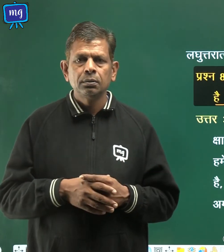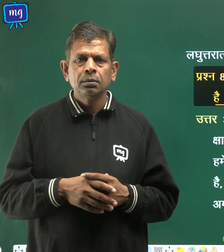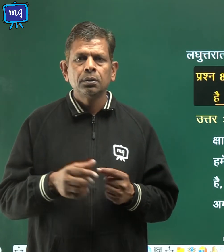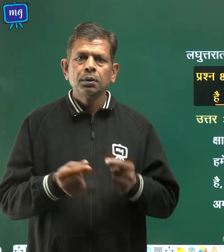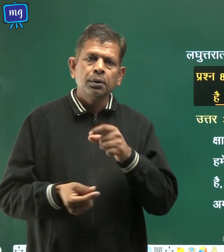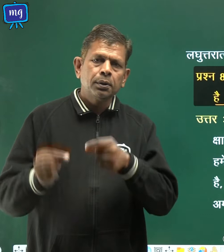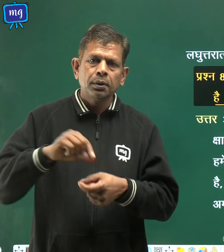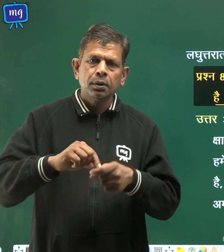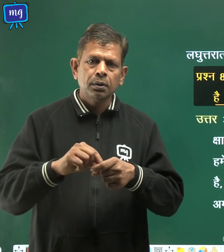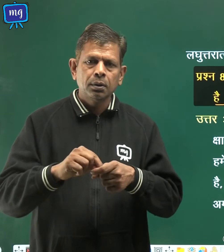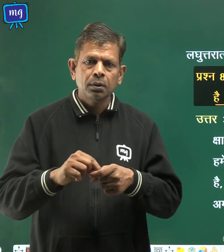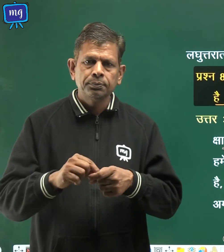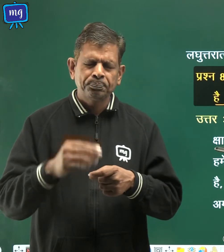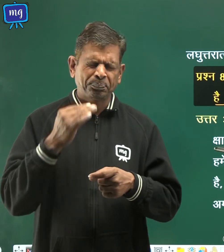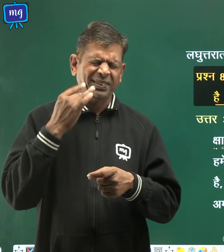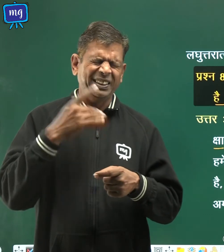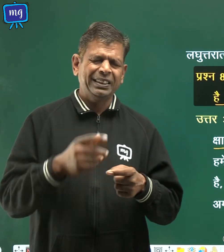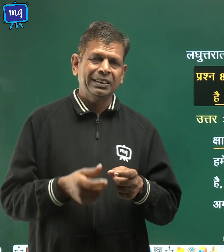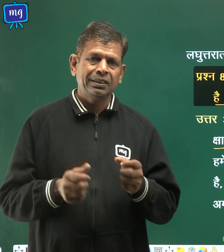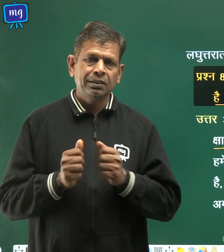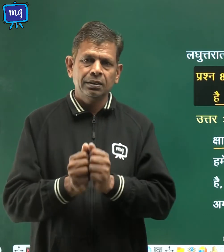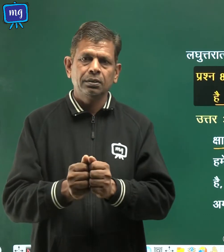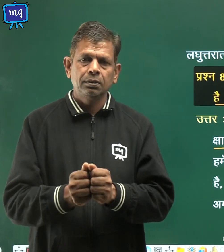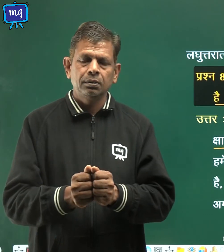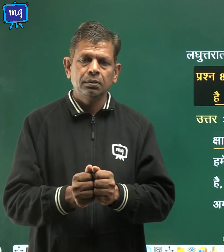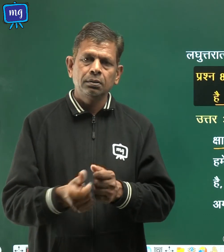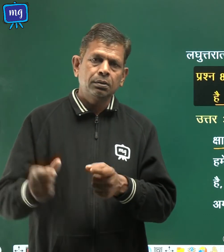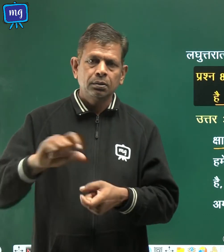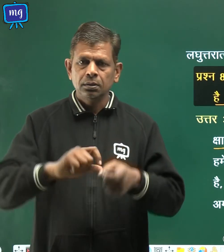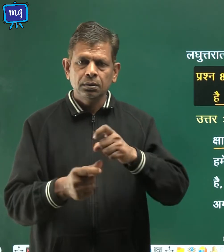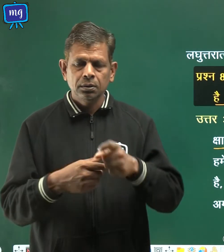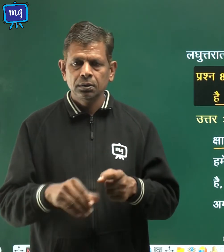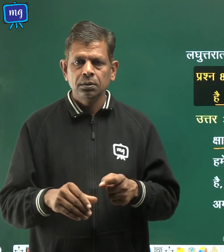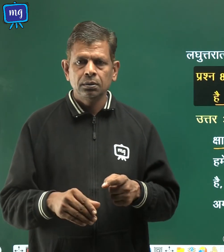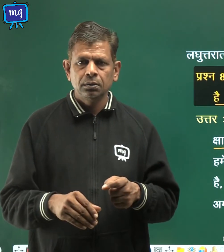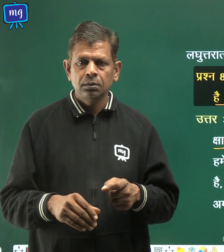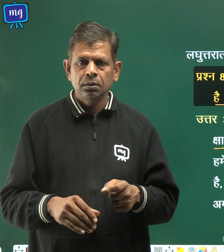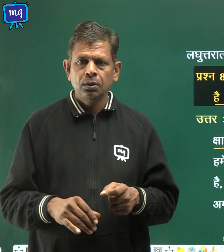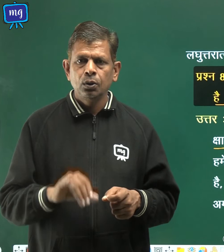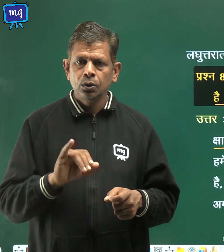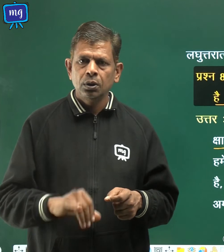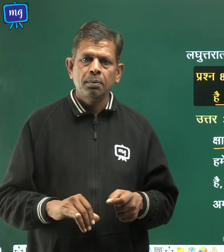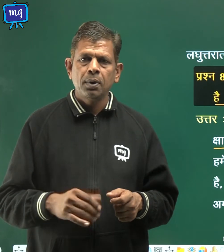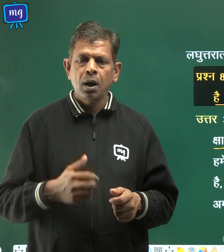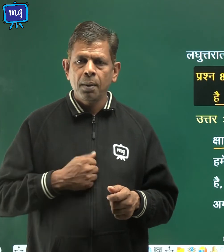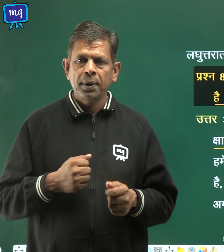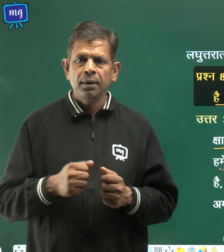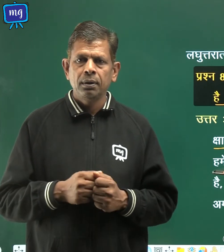क्रिया क्षारक के साथ कराते हैं तब